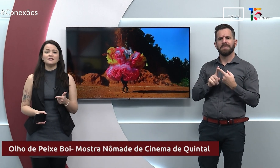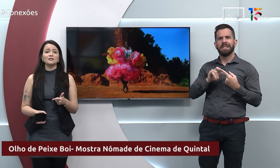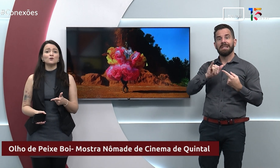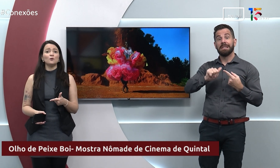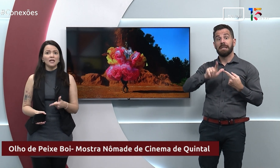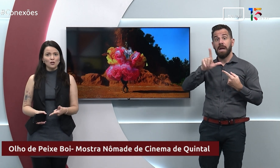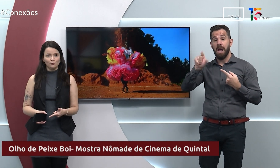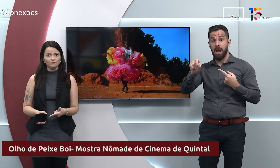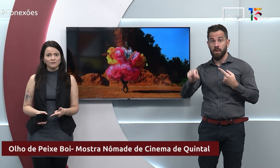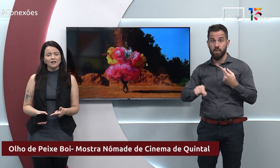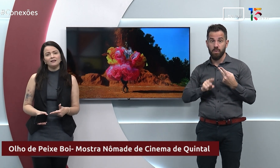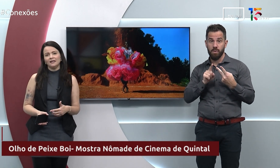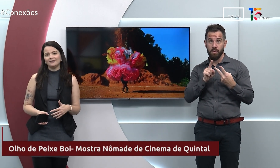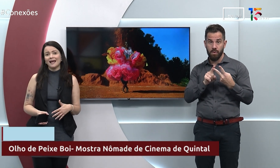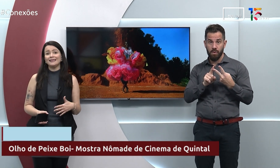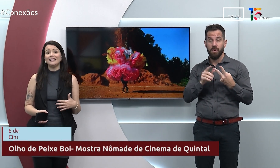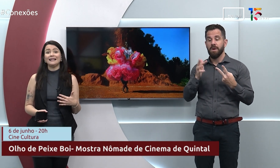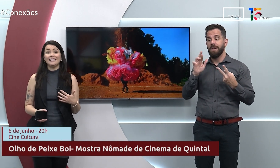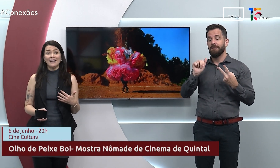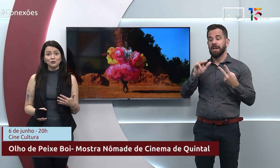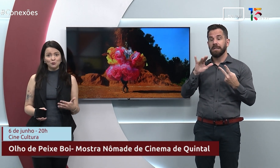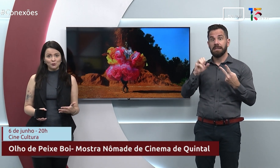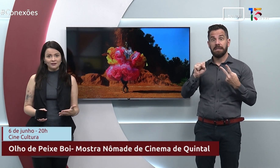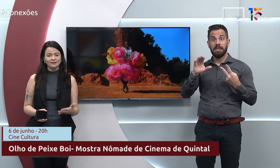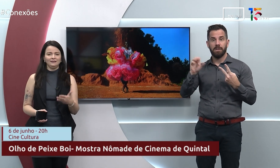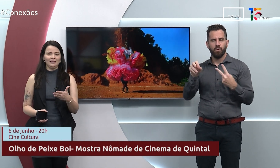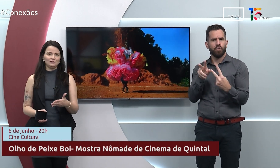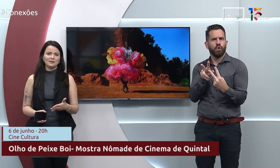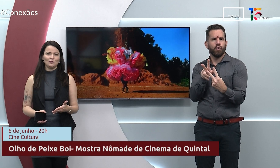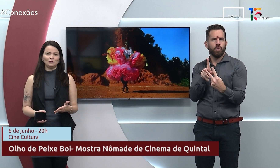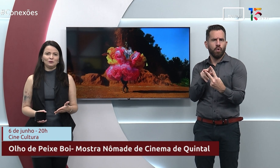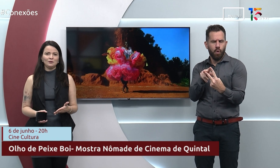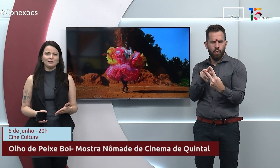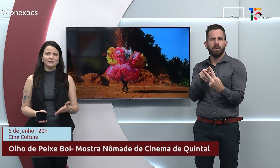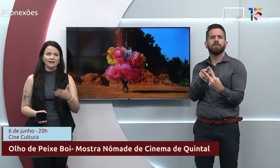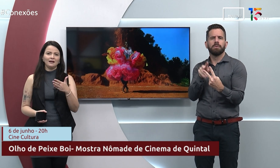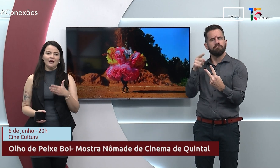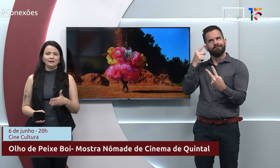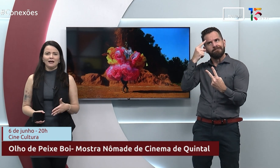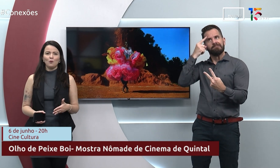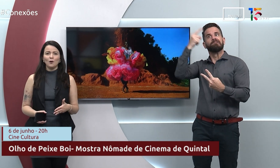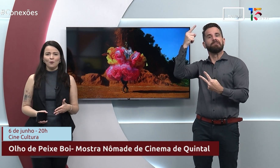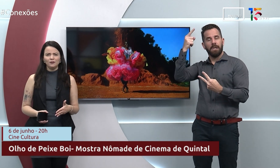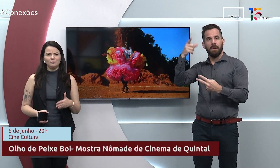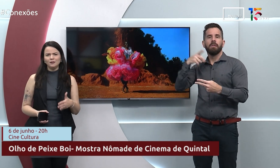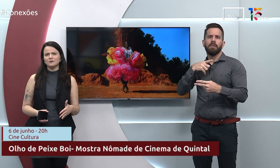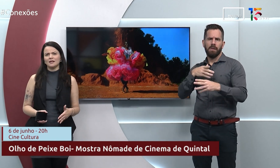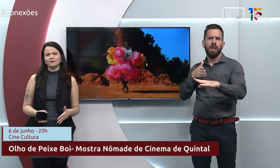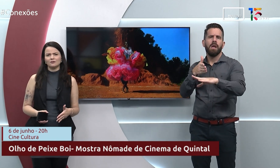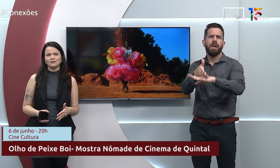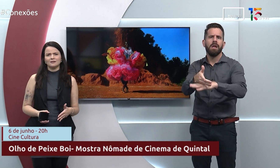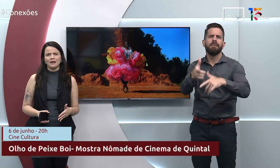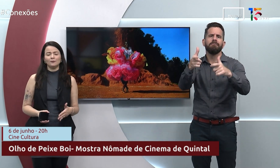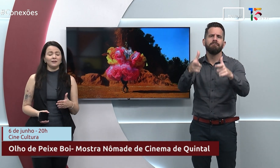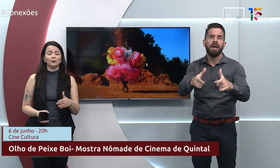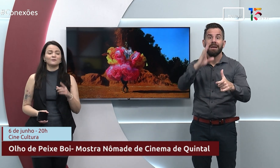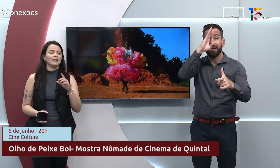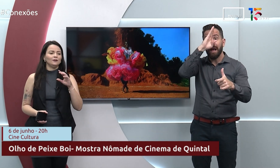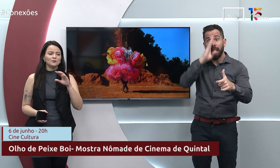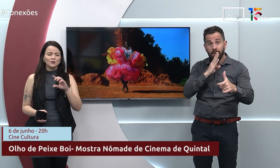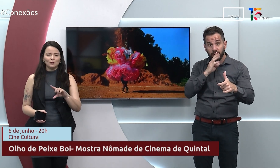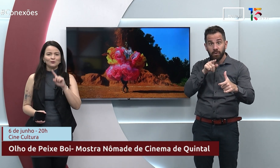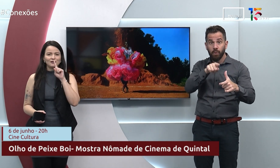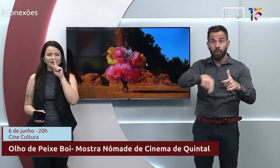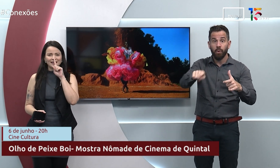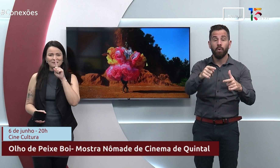e Francisco Rio. Tem entrada gratuita lá no Cinecultura, que fica na Rua 8, bem no centro da cidade,